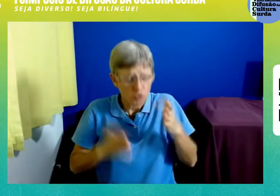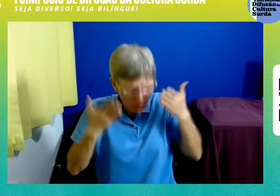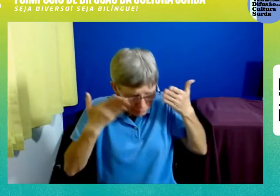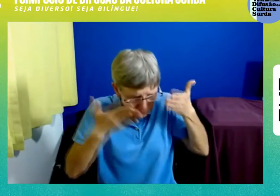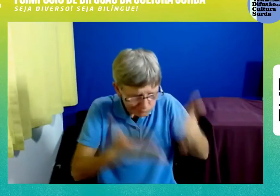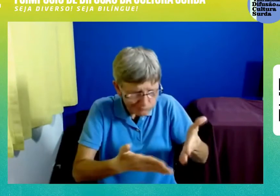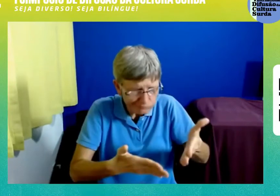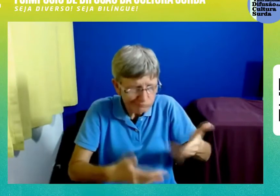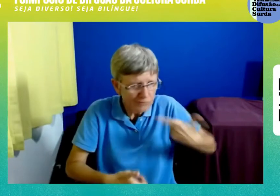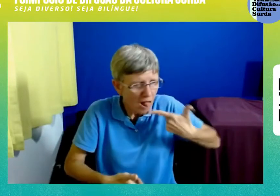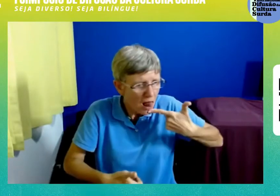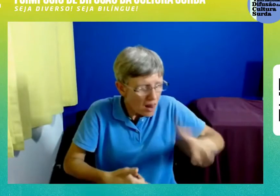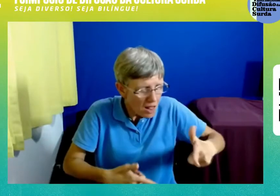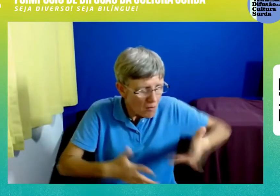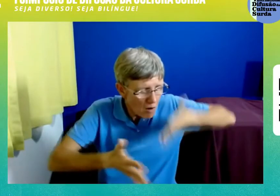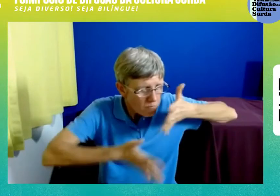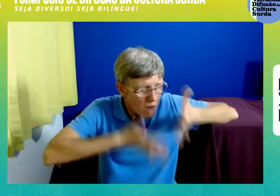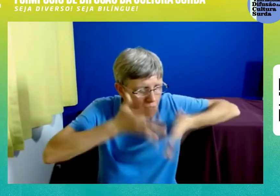ela unifica tudo.